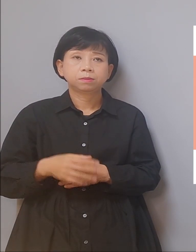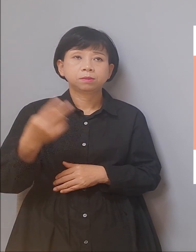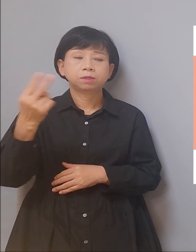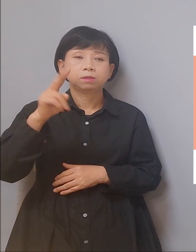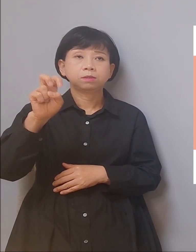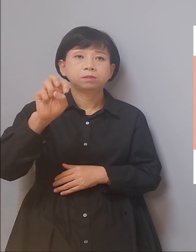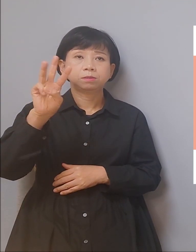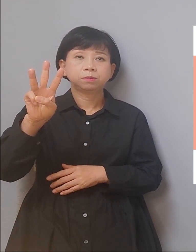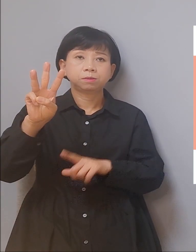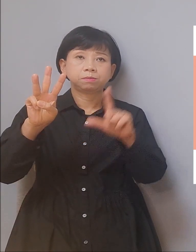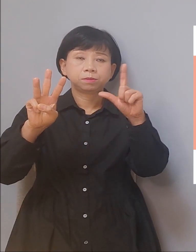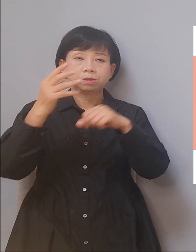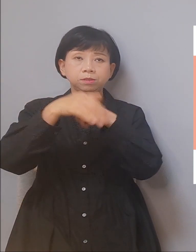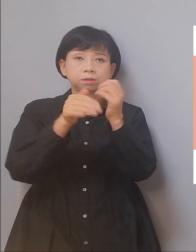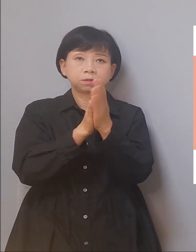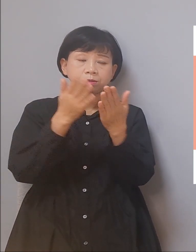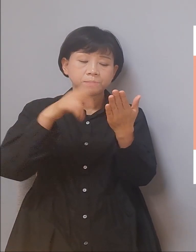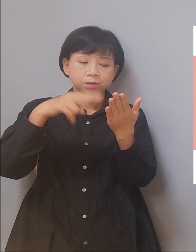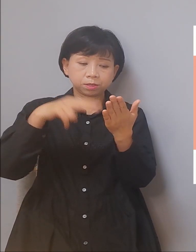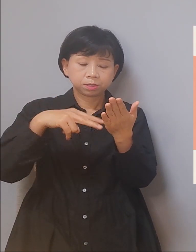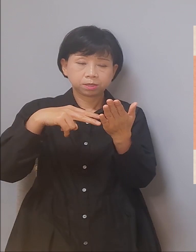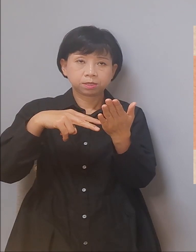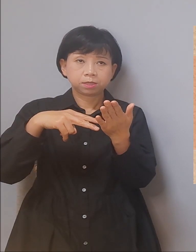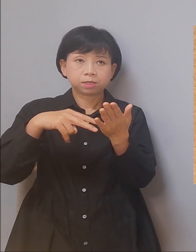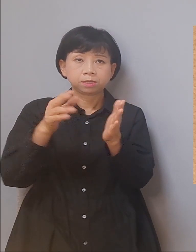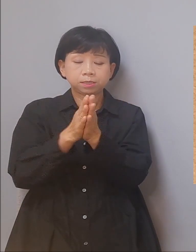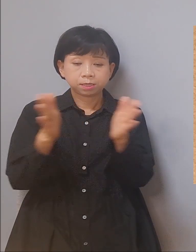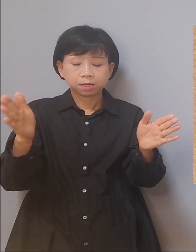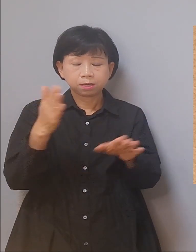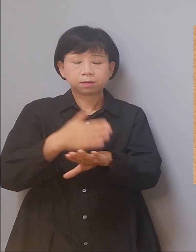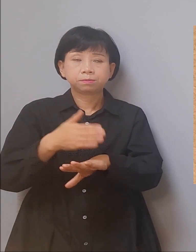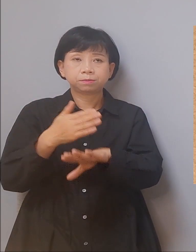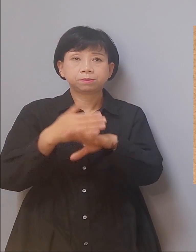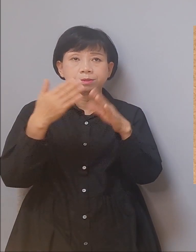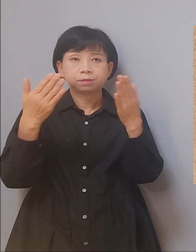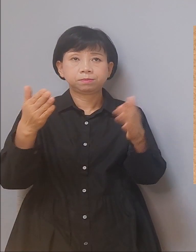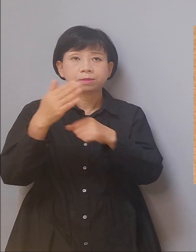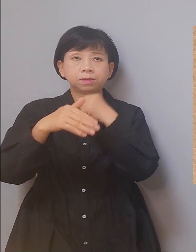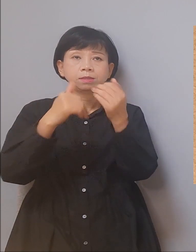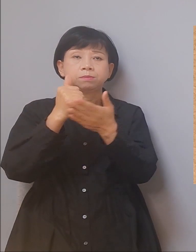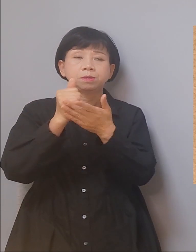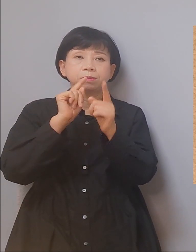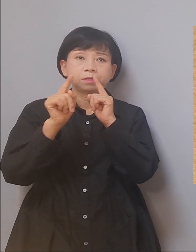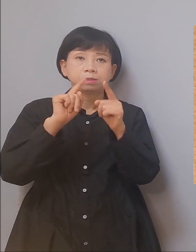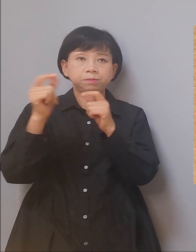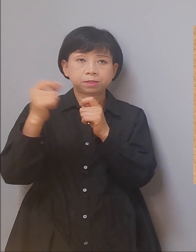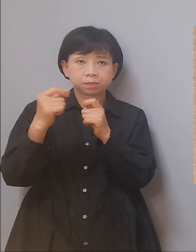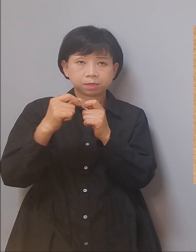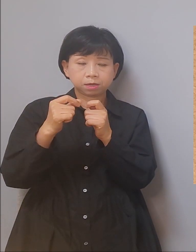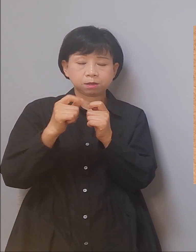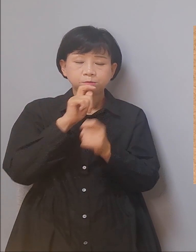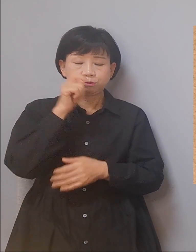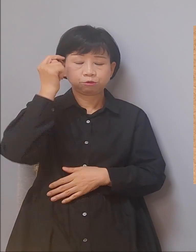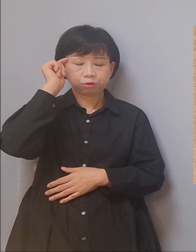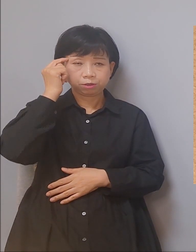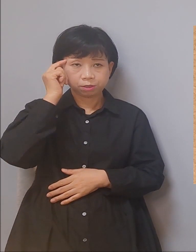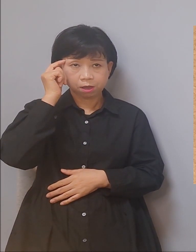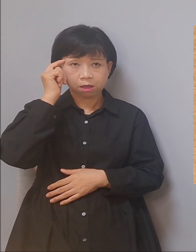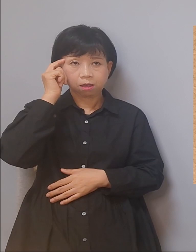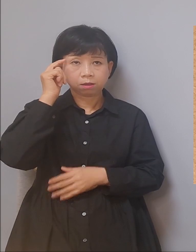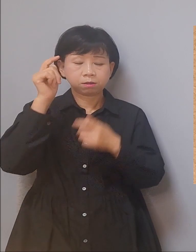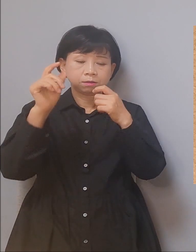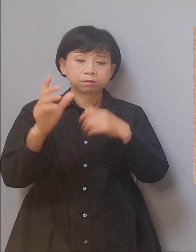2023년에 성경 읽기를 시작하게 하시니 감사합니다. 하나님 말씀을 가까이 하고 깊이 묵상하시는